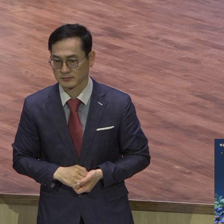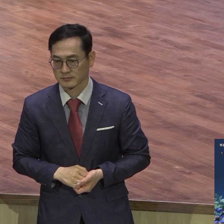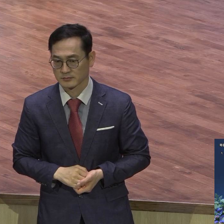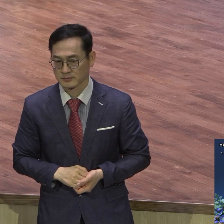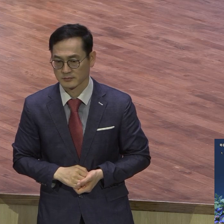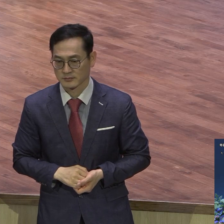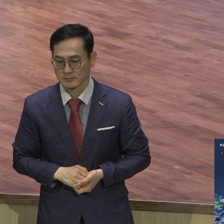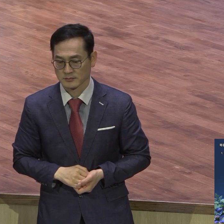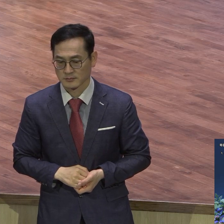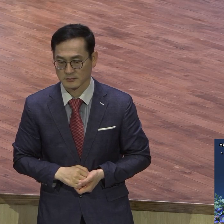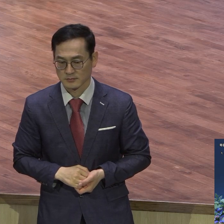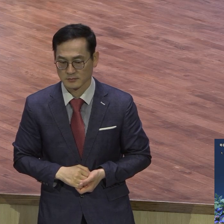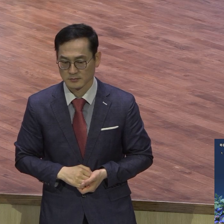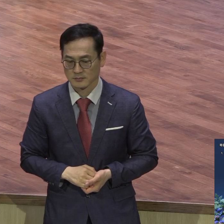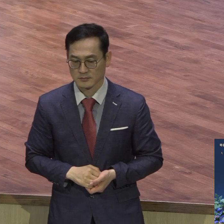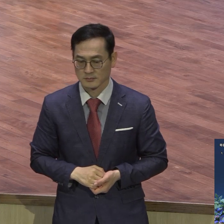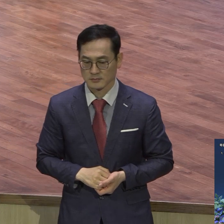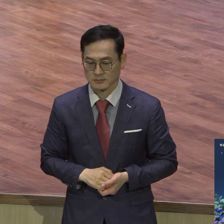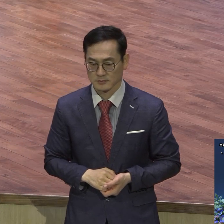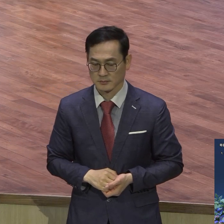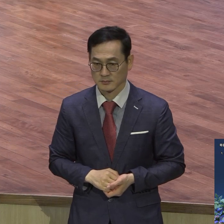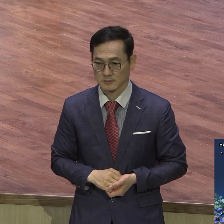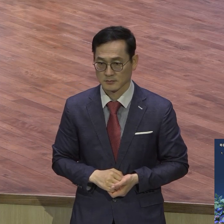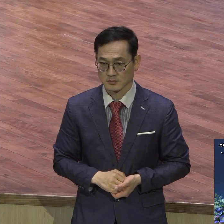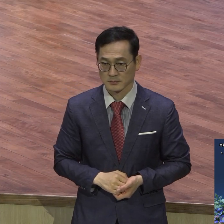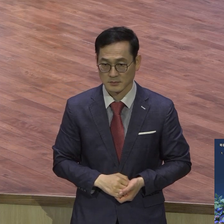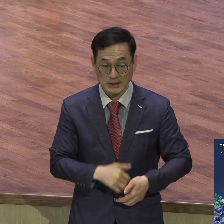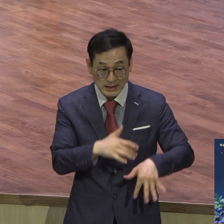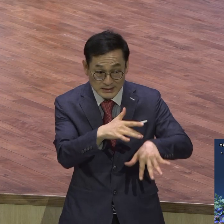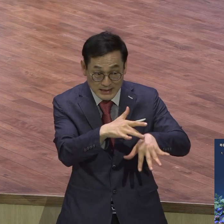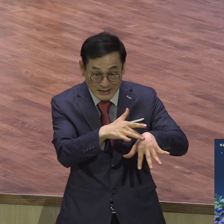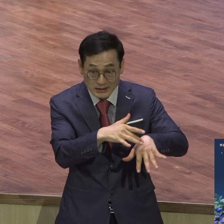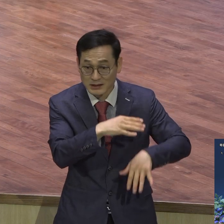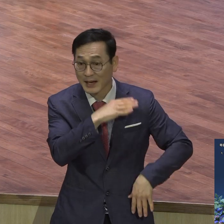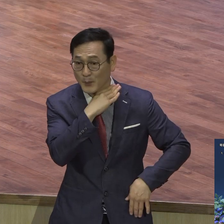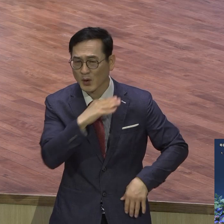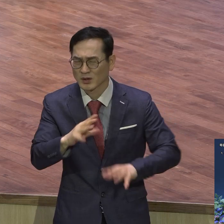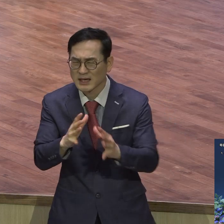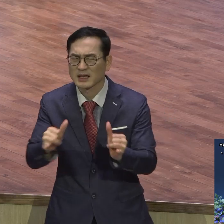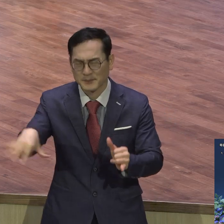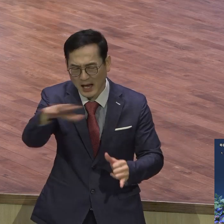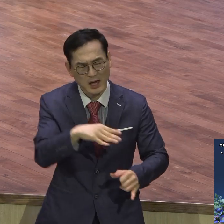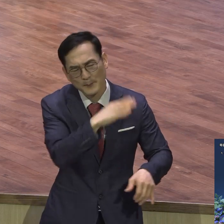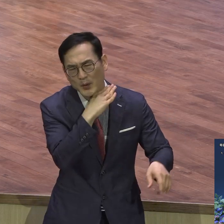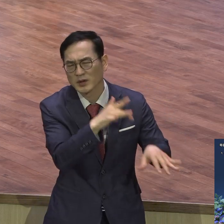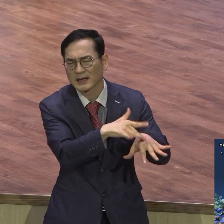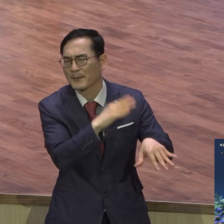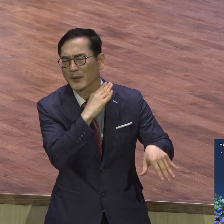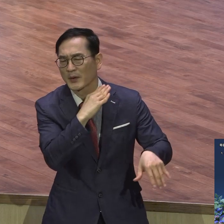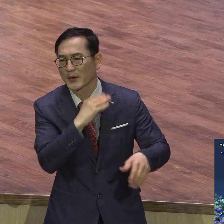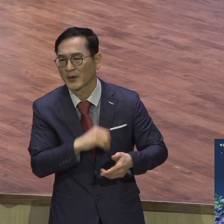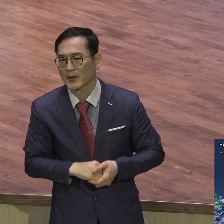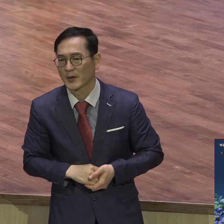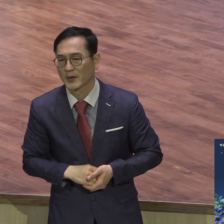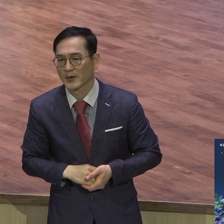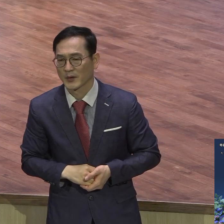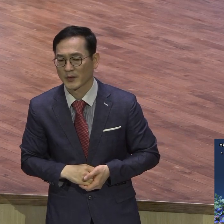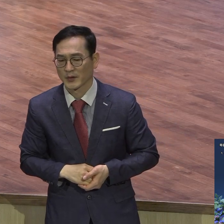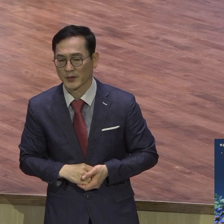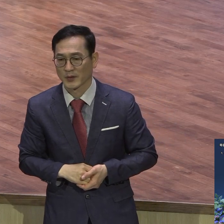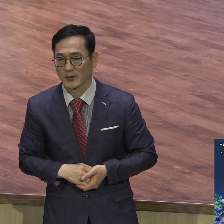우리는 보이지 않는 제장 가지고 살아요. 차원이 틀려요. 보이는 것은 보이지 않는 것은